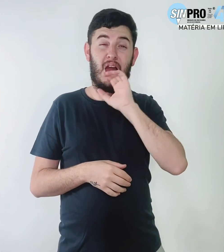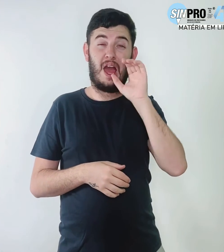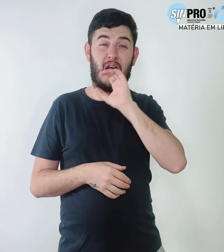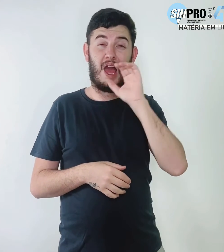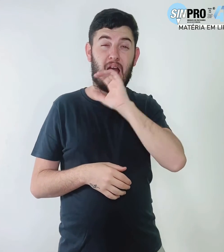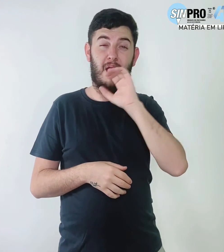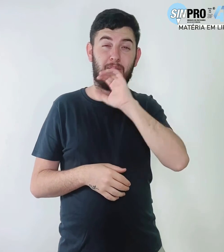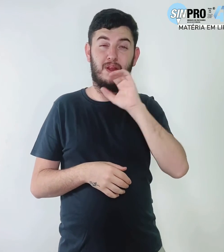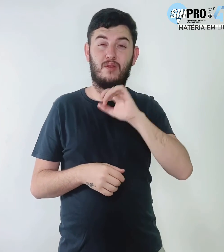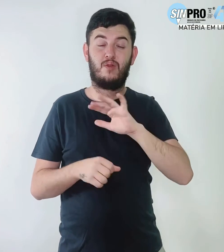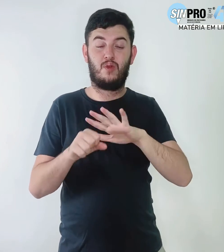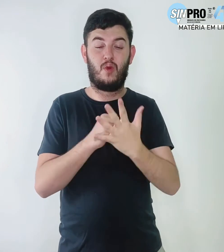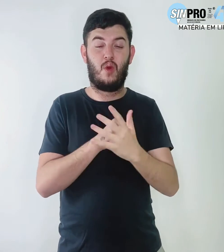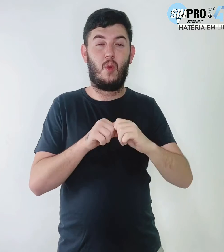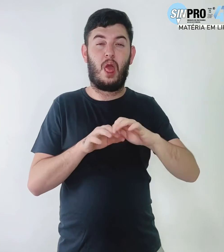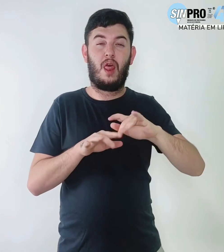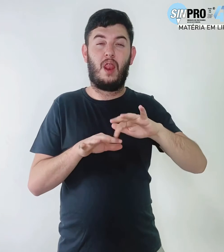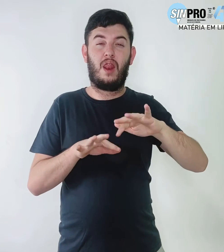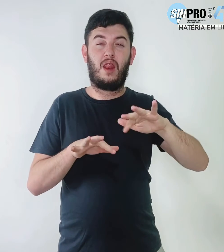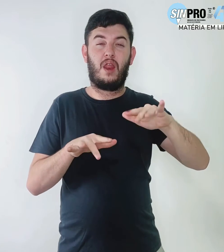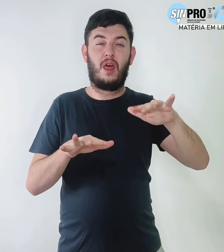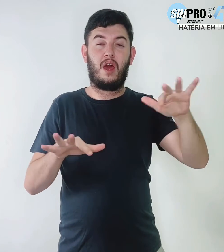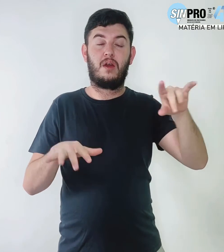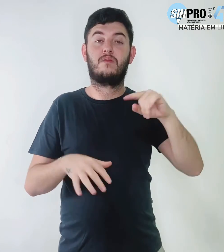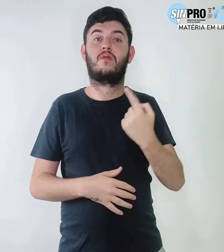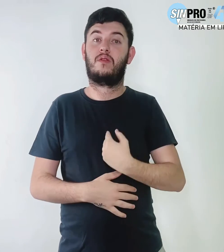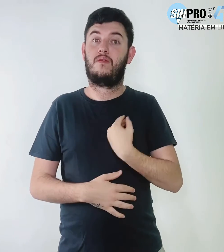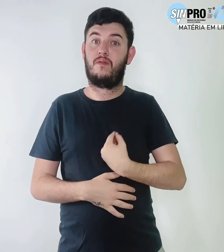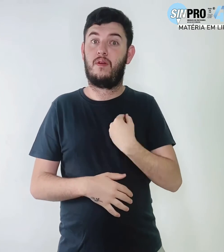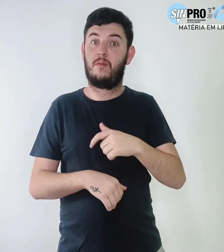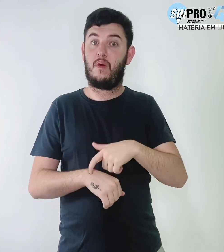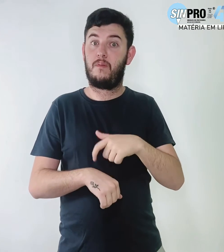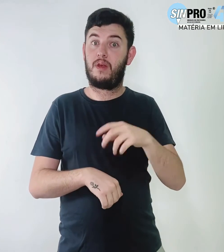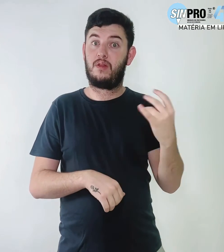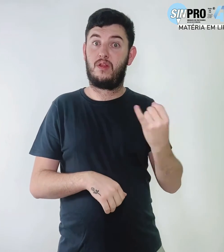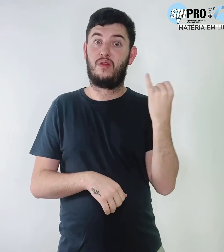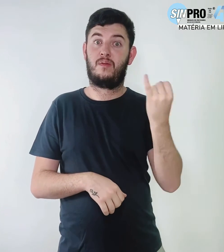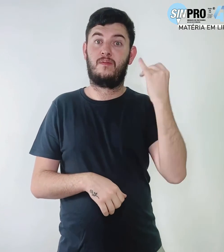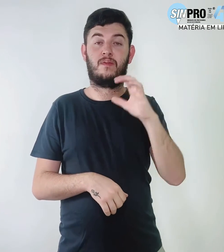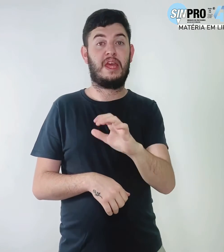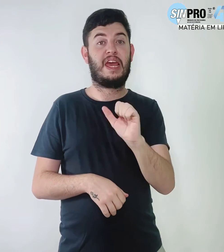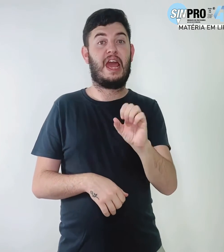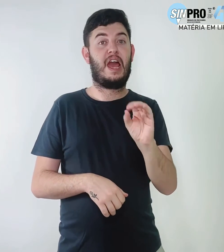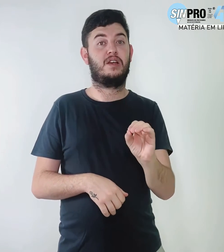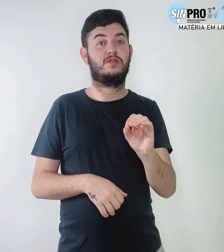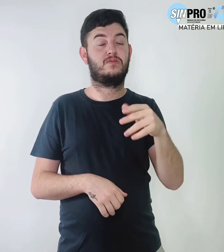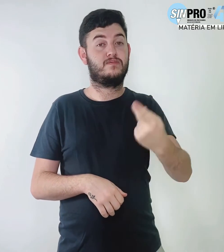maior. Portanto, ainda viveremos um momento importante dos casos no